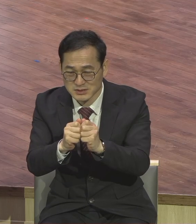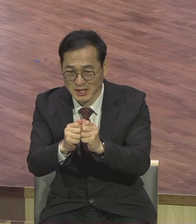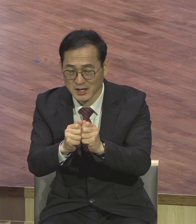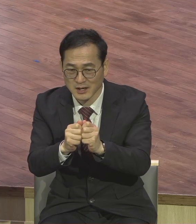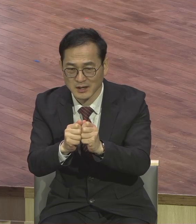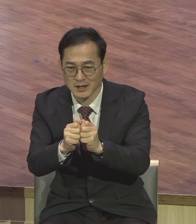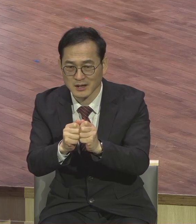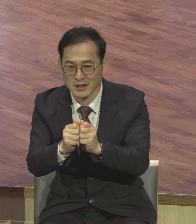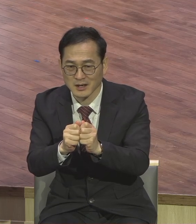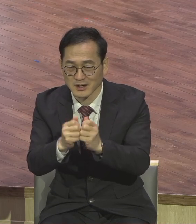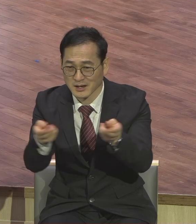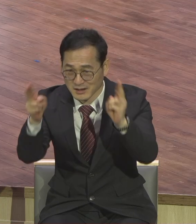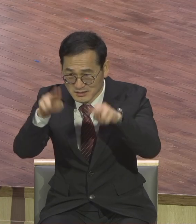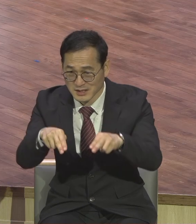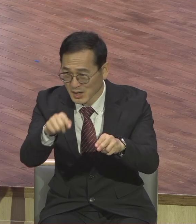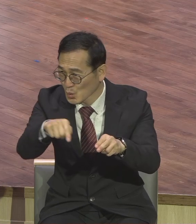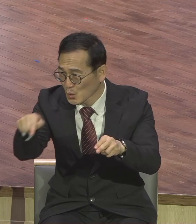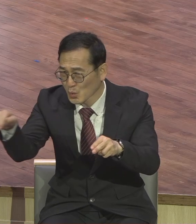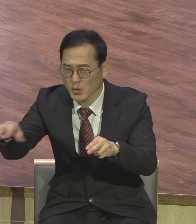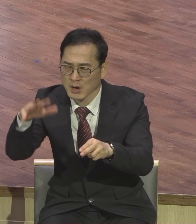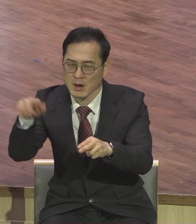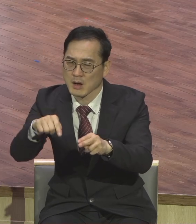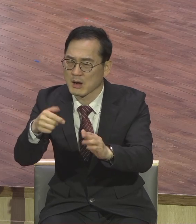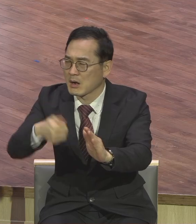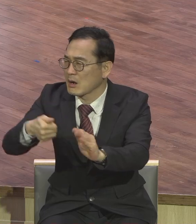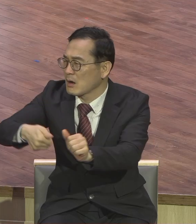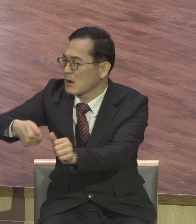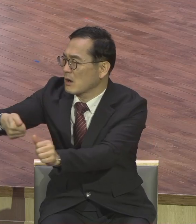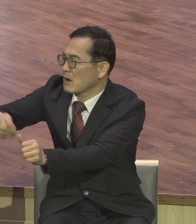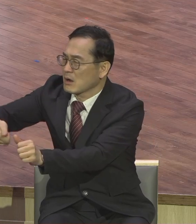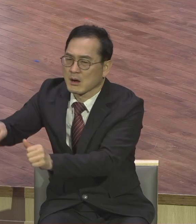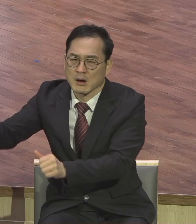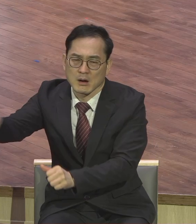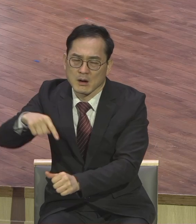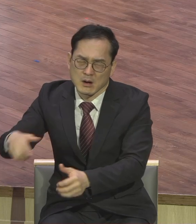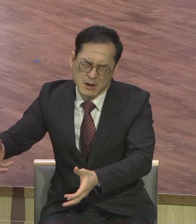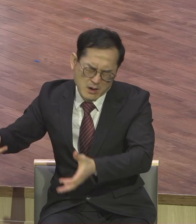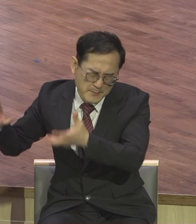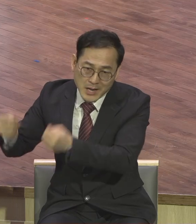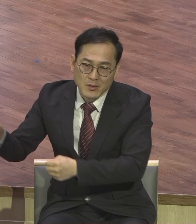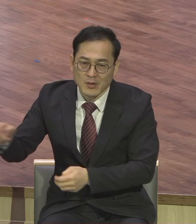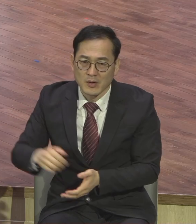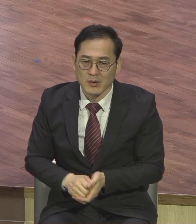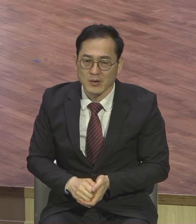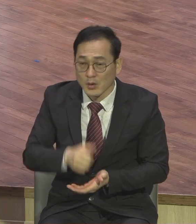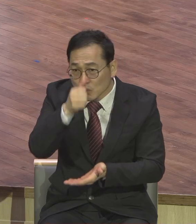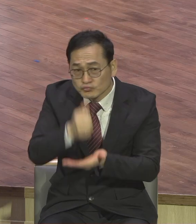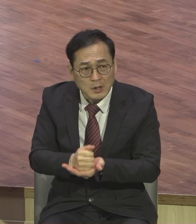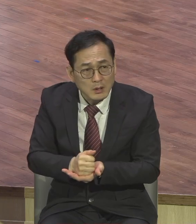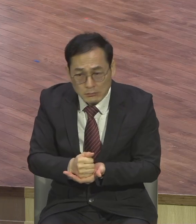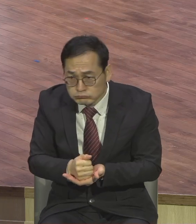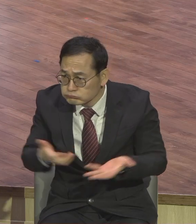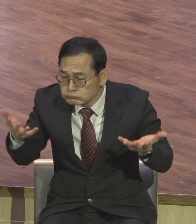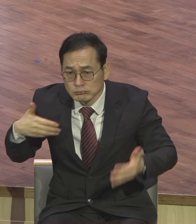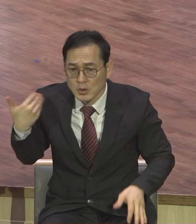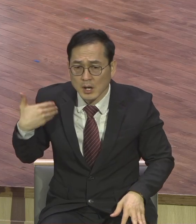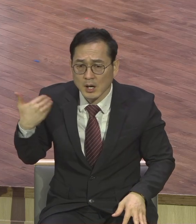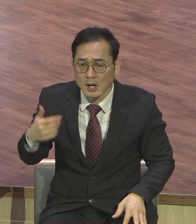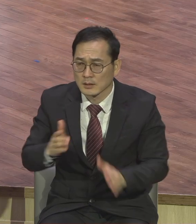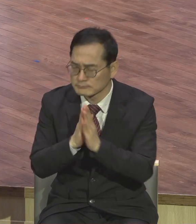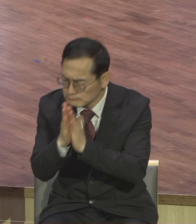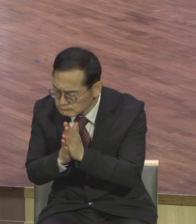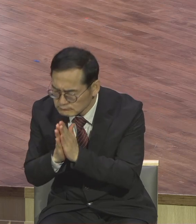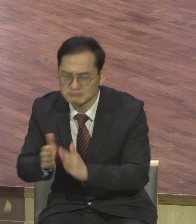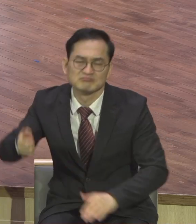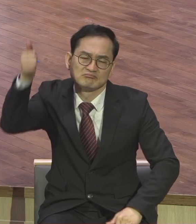있습니다. 절간이. 그게 얼마나 큰 전주를 모르니까 전주를 모르니까 일본 사람들 잘